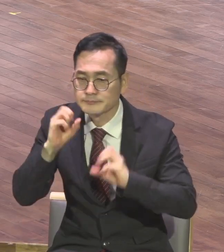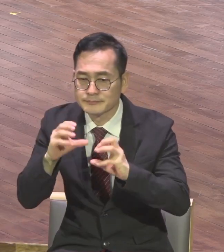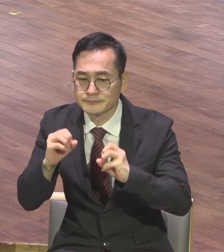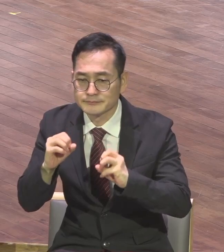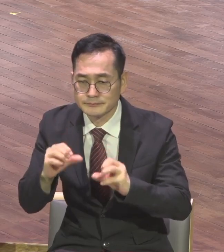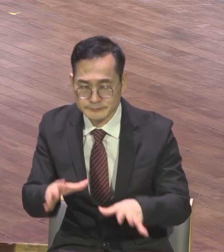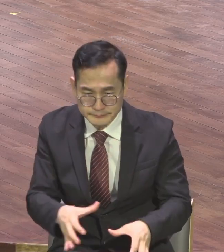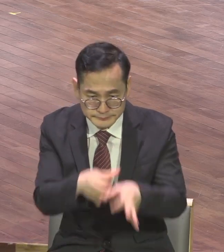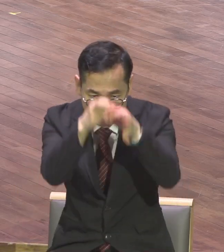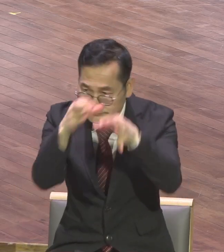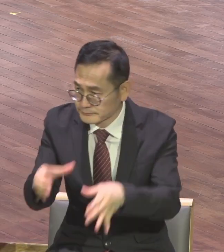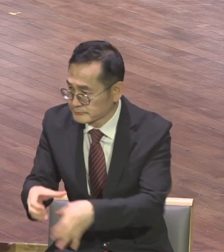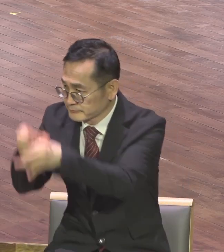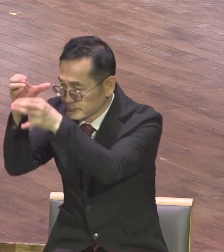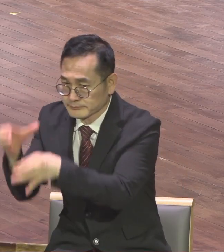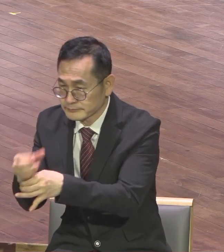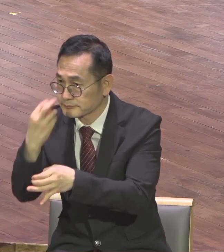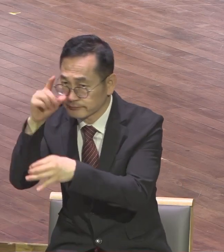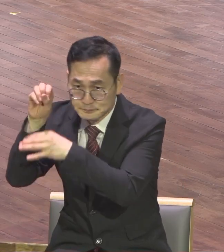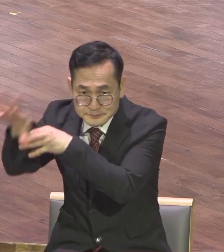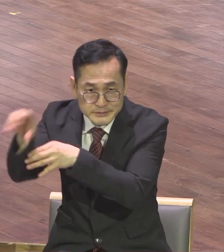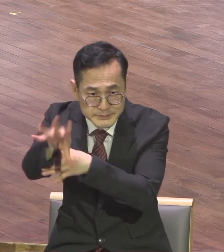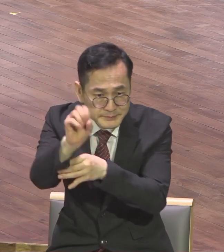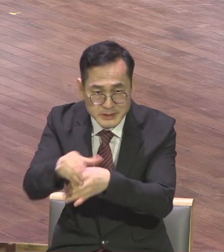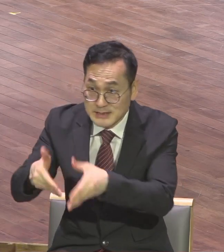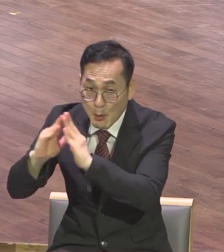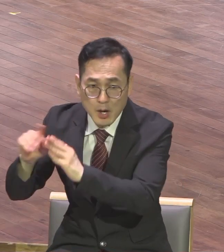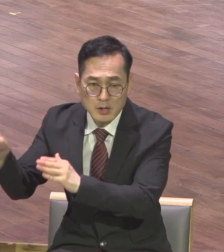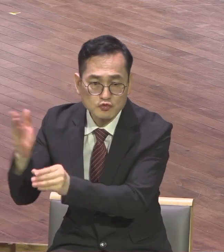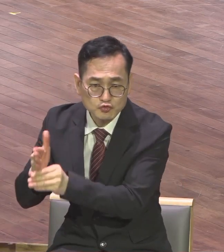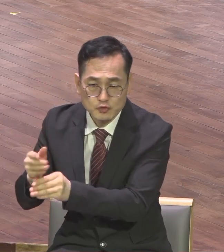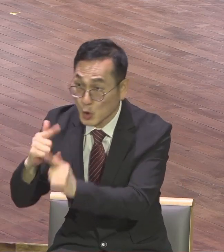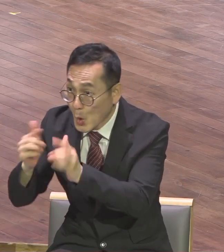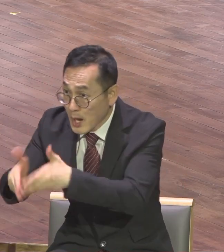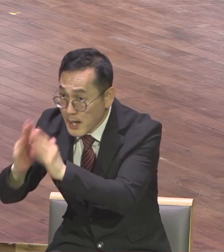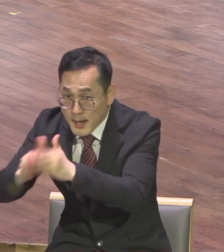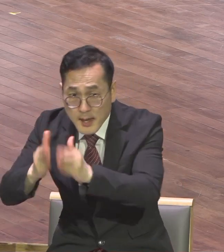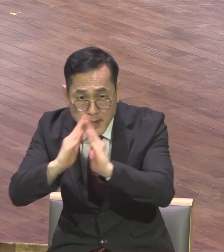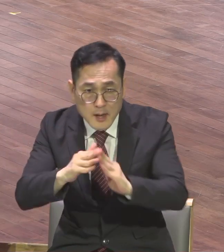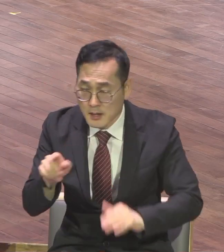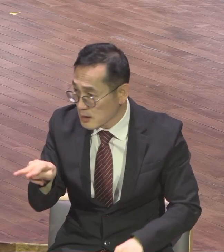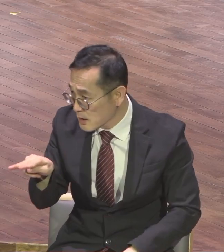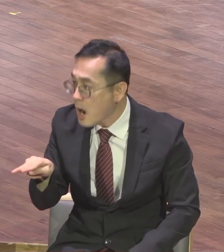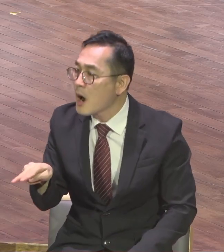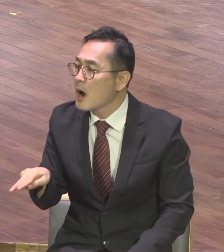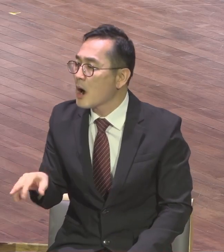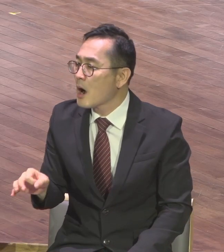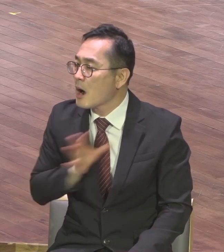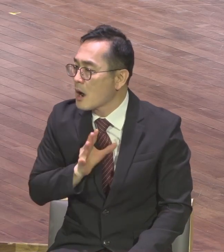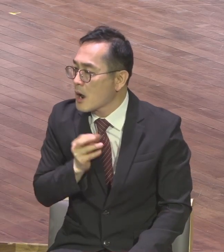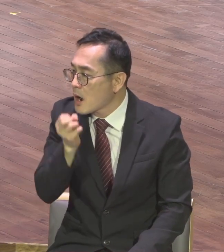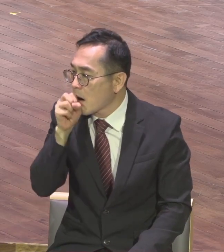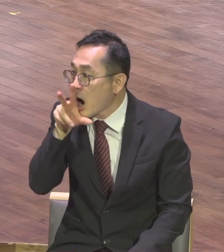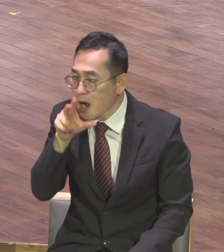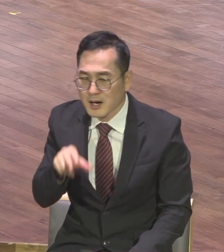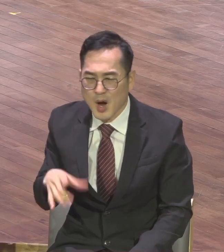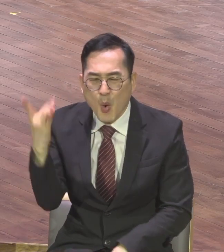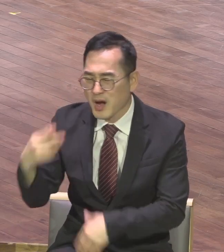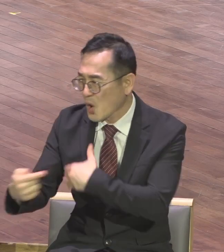세워야 되니까. 하나님 정무의 성의자 부처님 신기하고 놀라워. 나는 별로라고 생각했는데